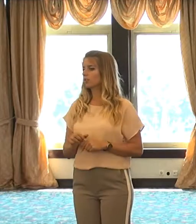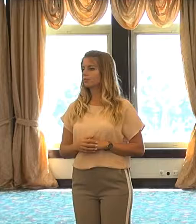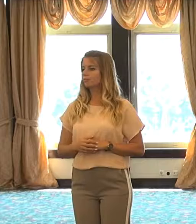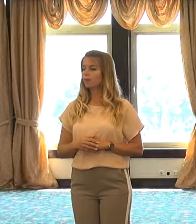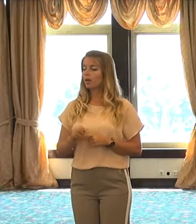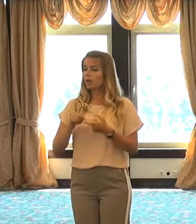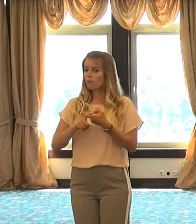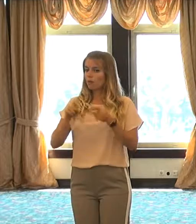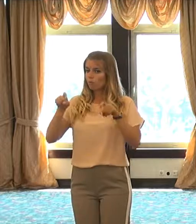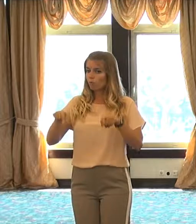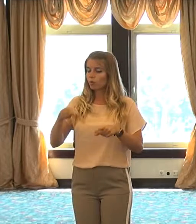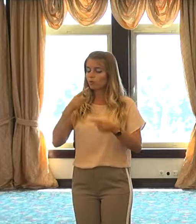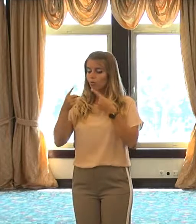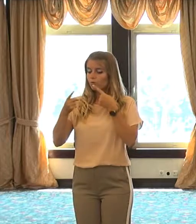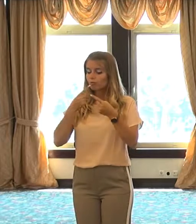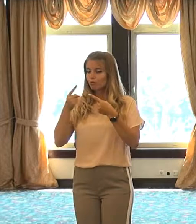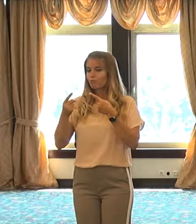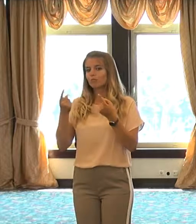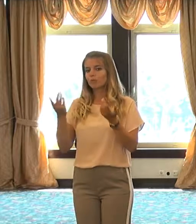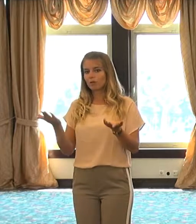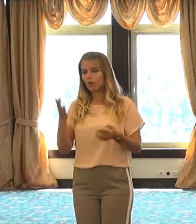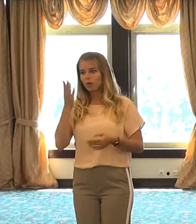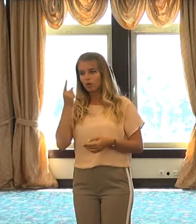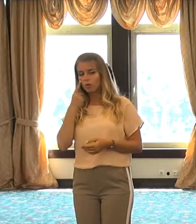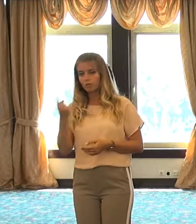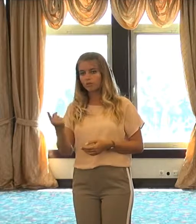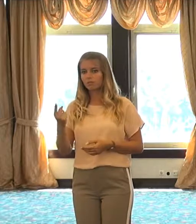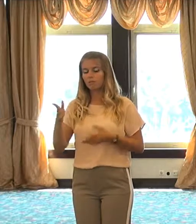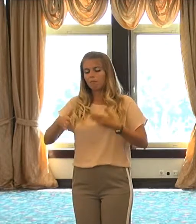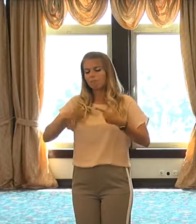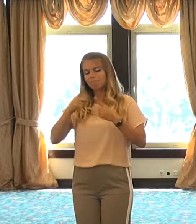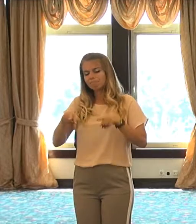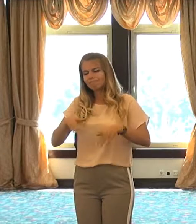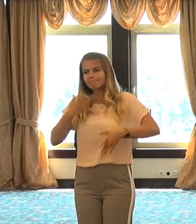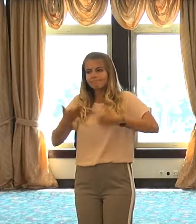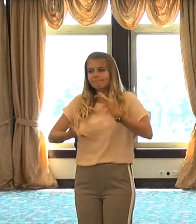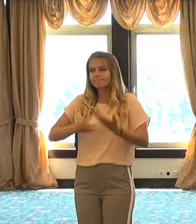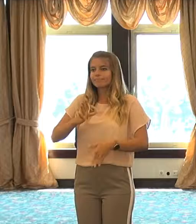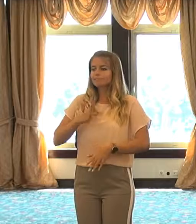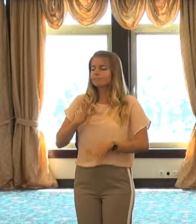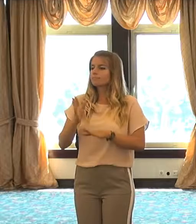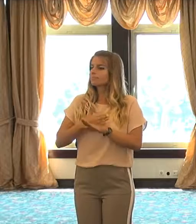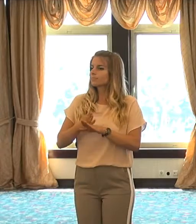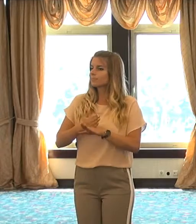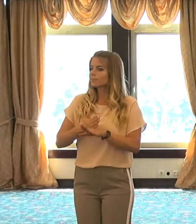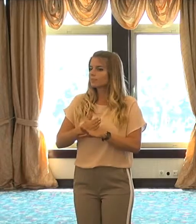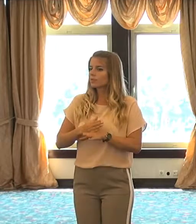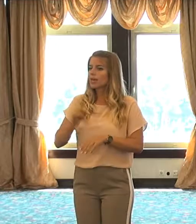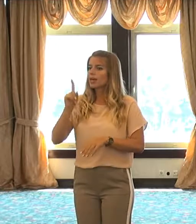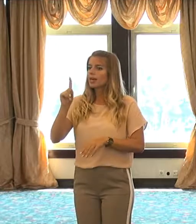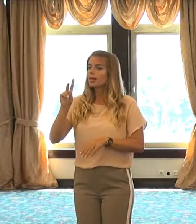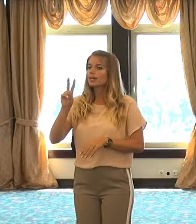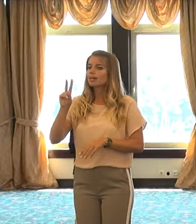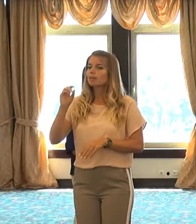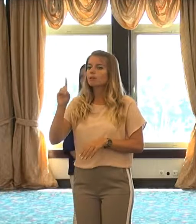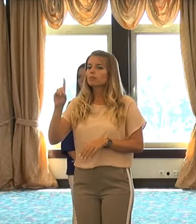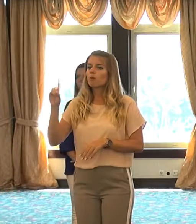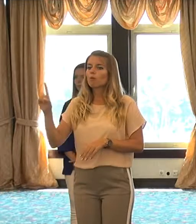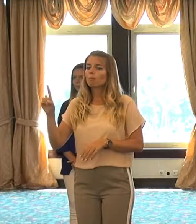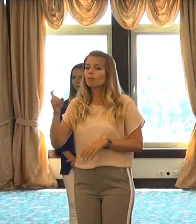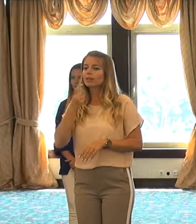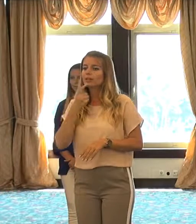Bugün konuşmama da yansıyacaktır. Bende farklı bir heyecan var. Çünkü 2010 yılında